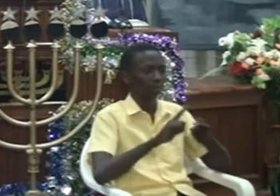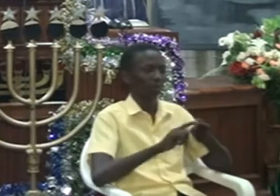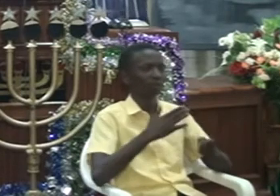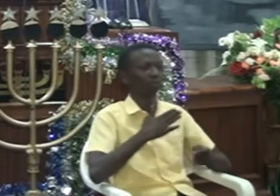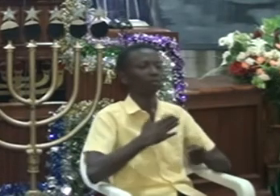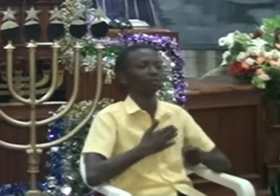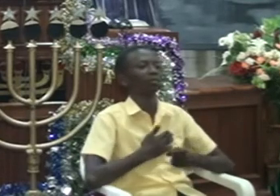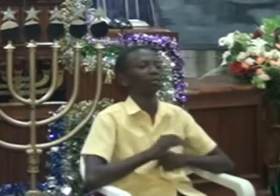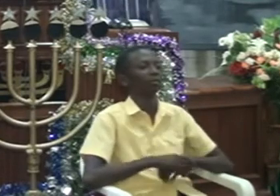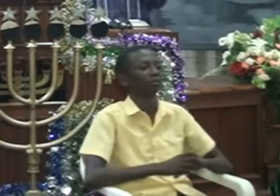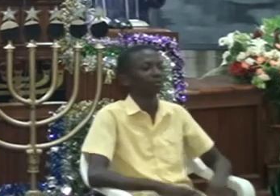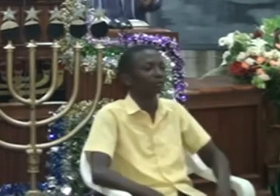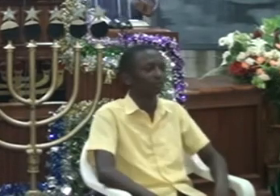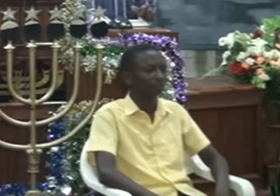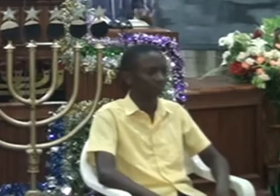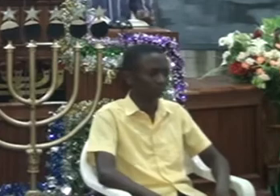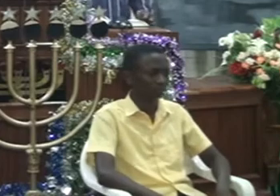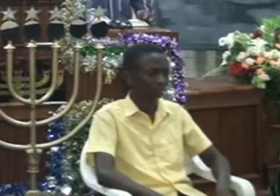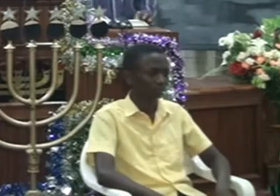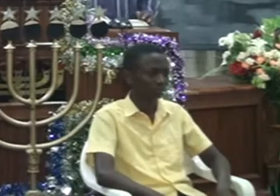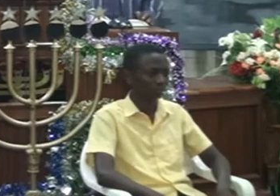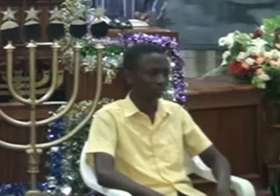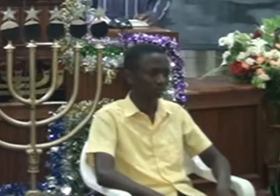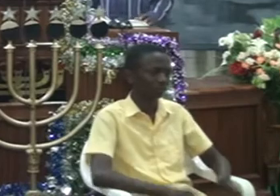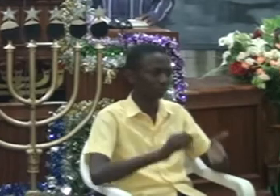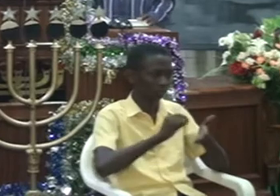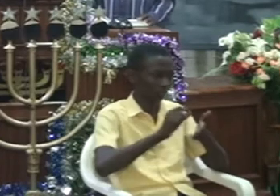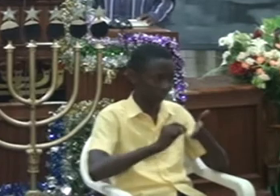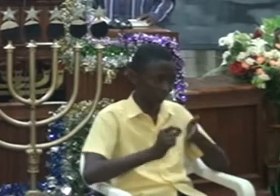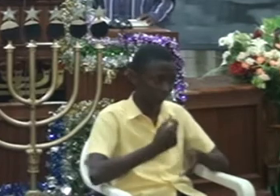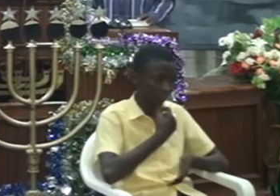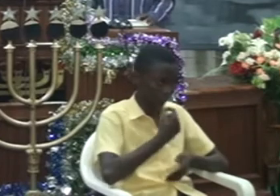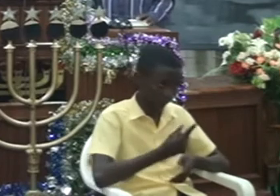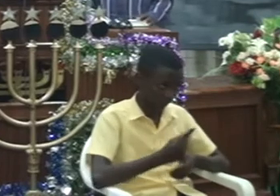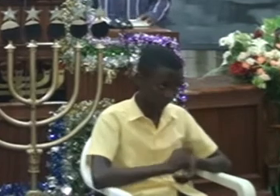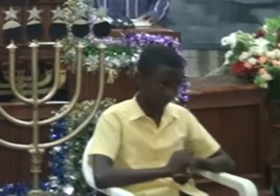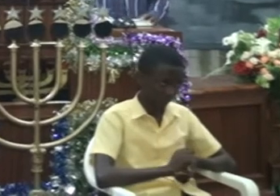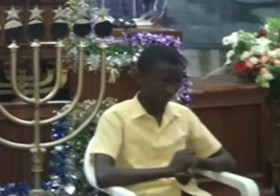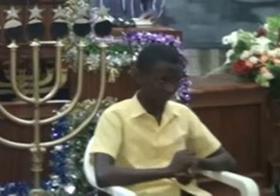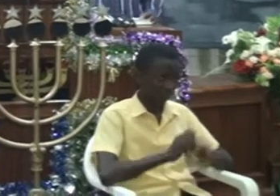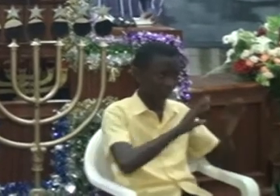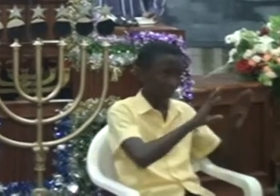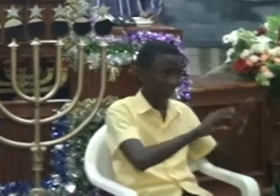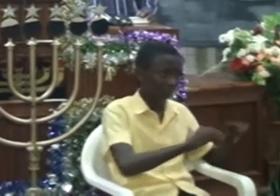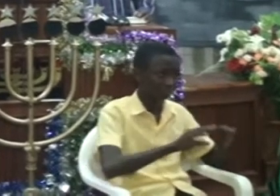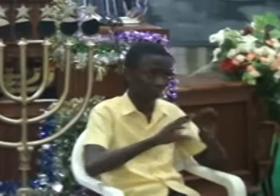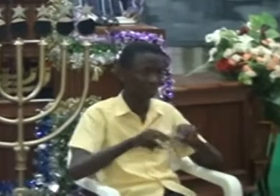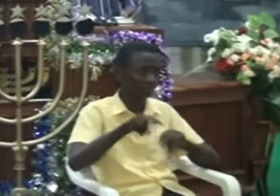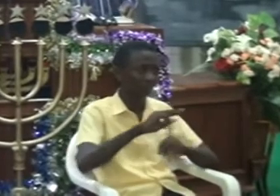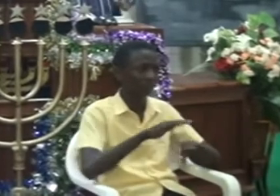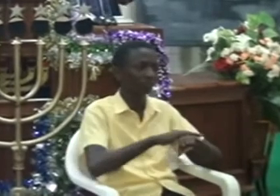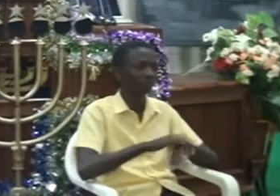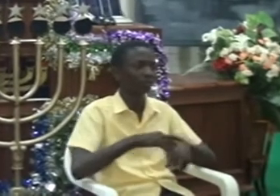ni faida sana kwako na kwangu. L'écriture dit, andiko linasema, placez-vous sur le chemin.